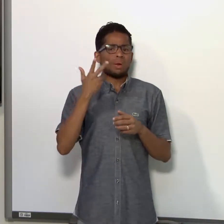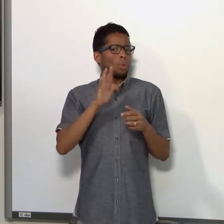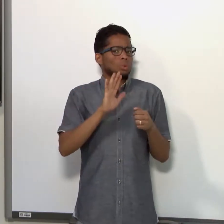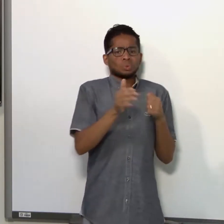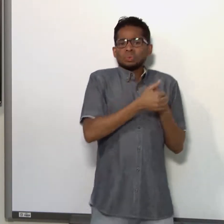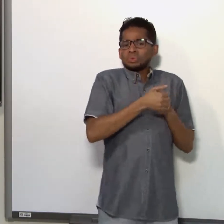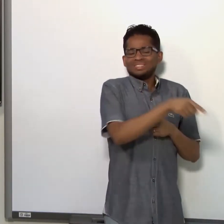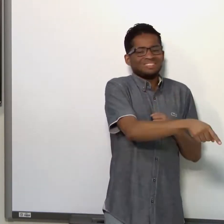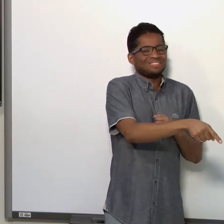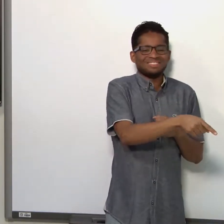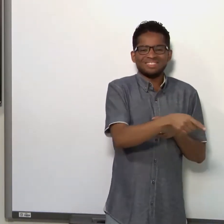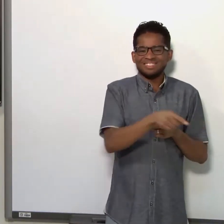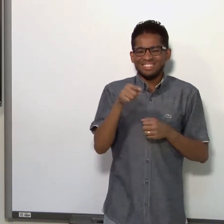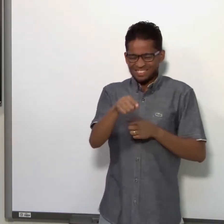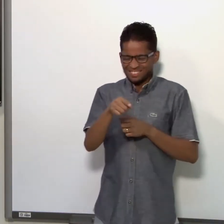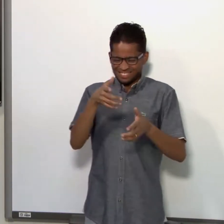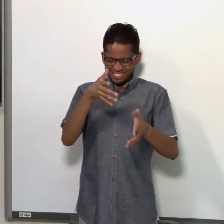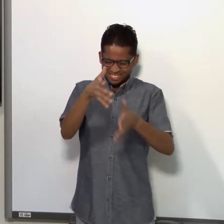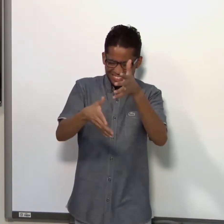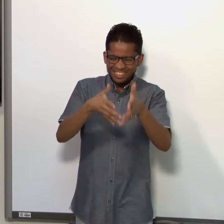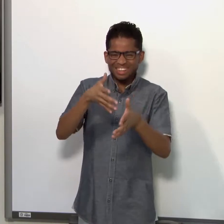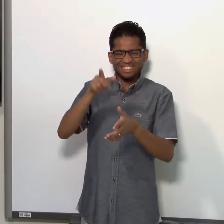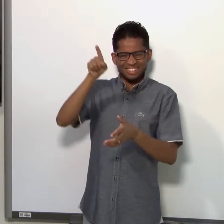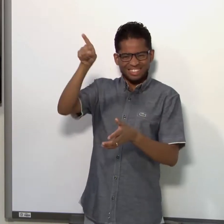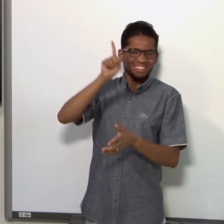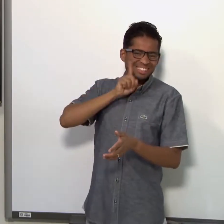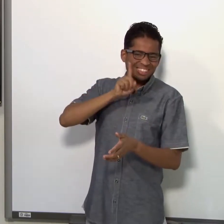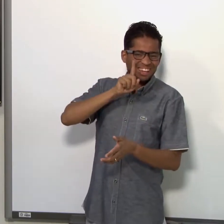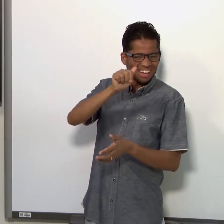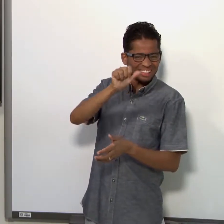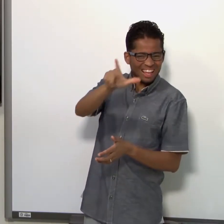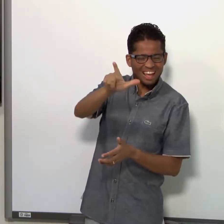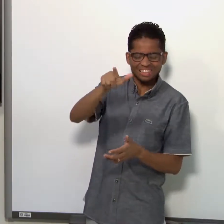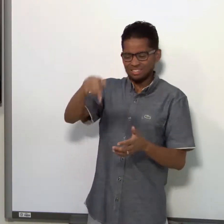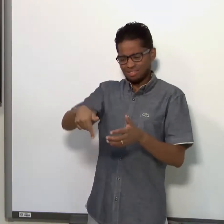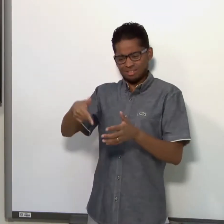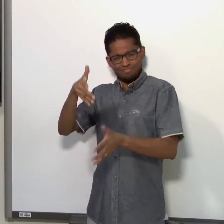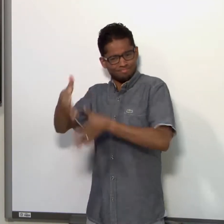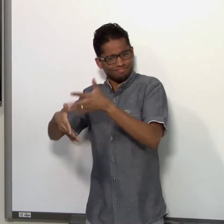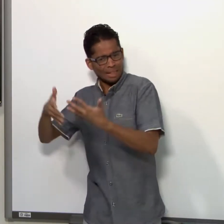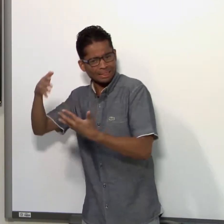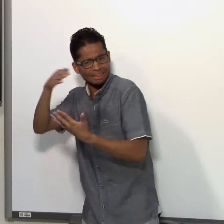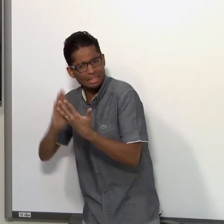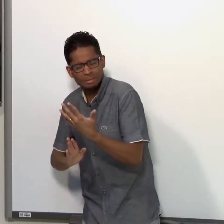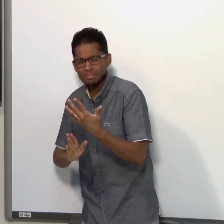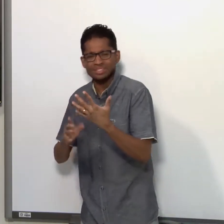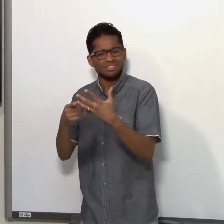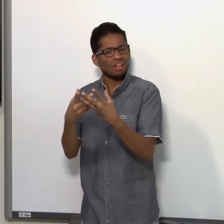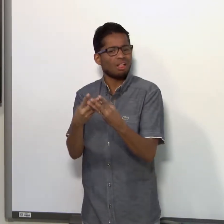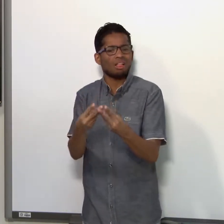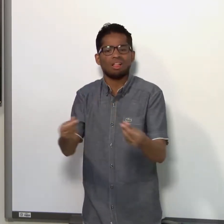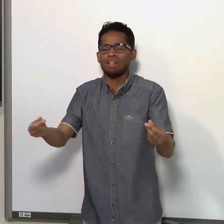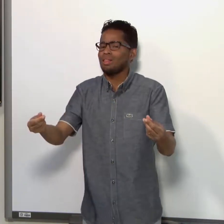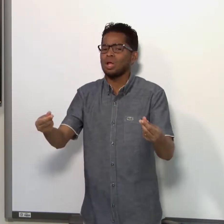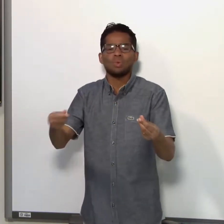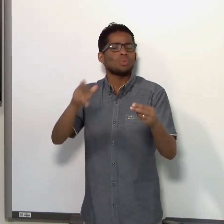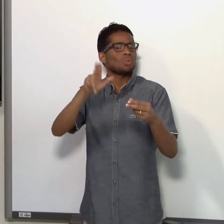Ali, não utilizavam a língua de sinais, mas em outros espaços, as escondidas utilizavam. E isso lá nos Estados Unidos.